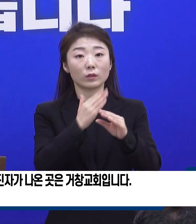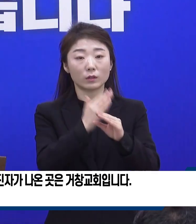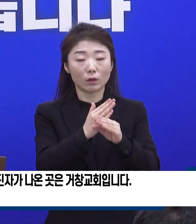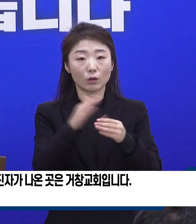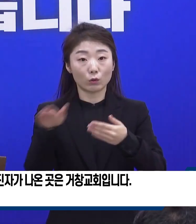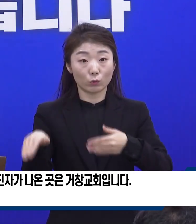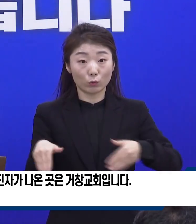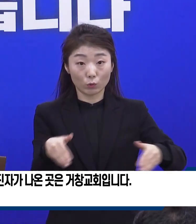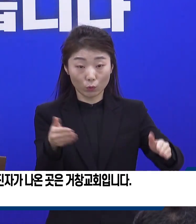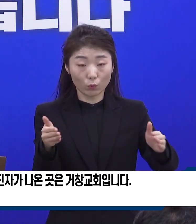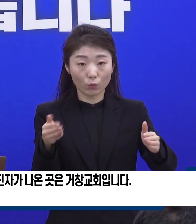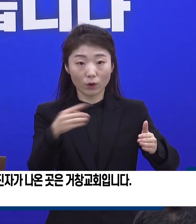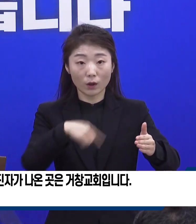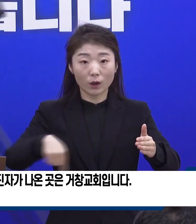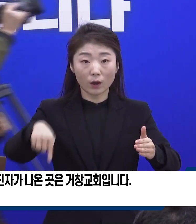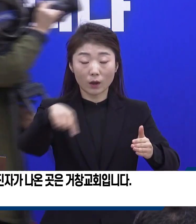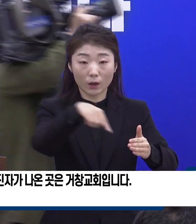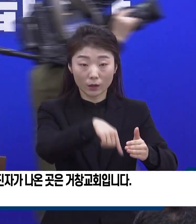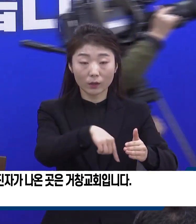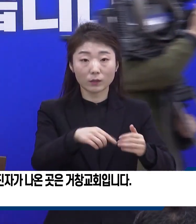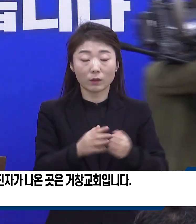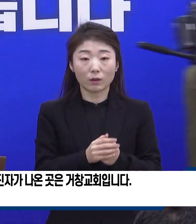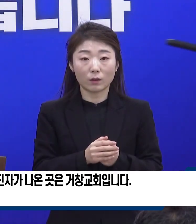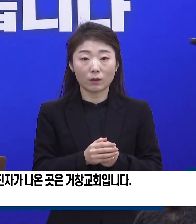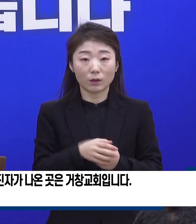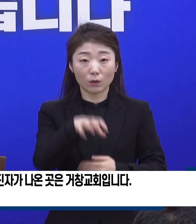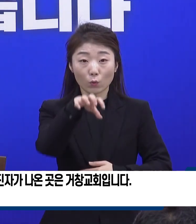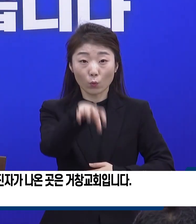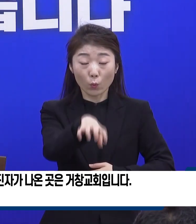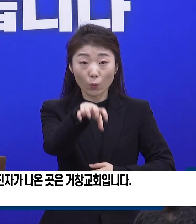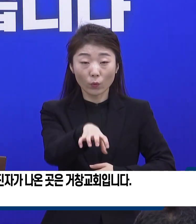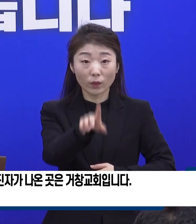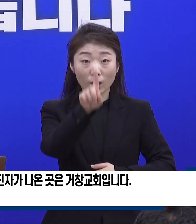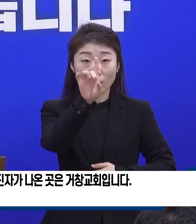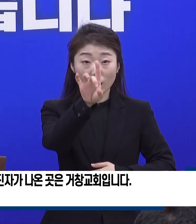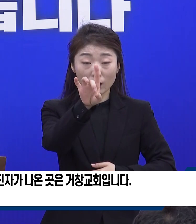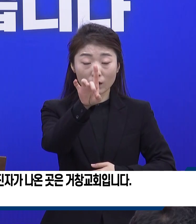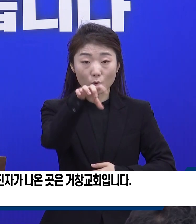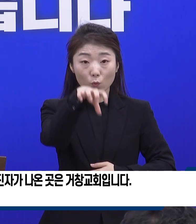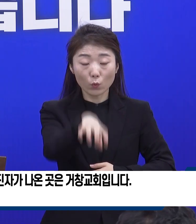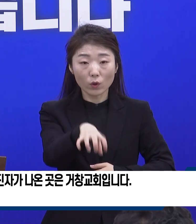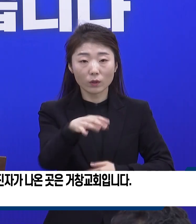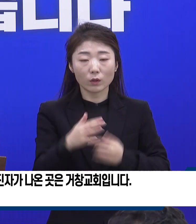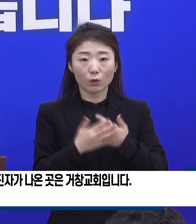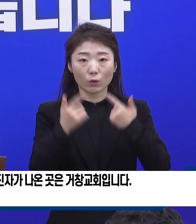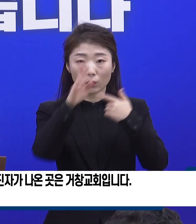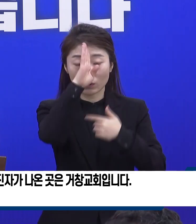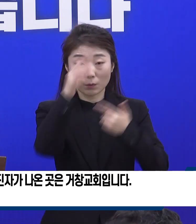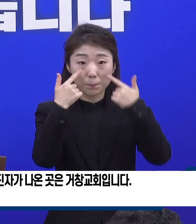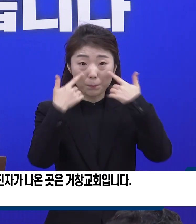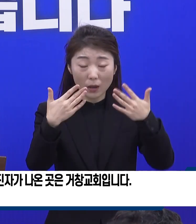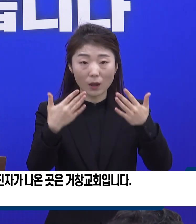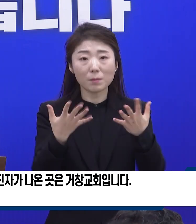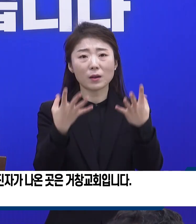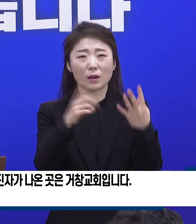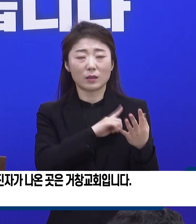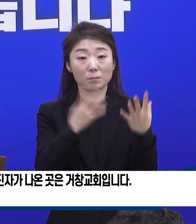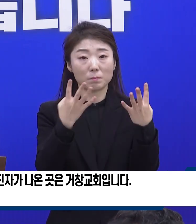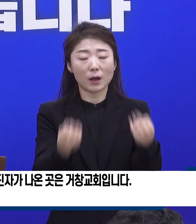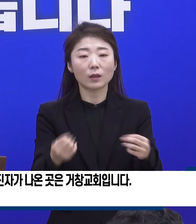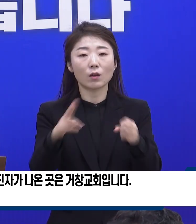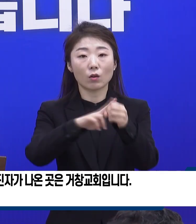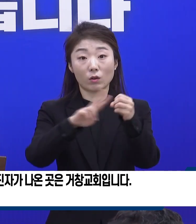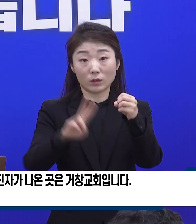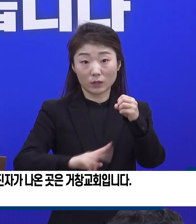도내에서 단일 장소에서 가장 많은 확진자가 나온 곳은 거창교회입니다. 거창교회